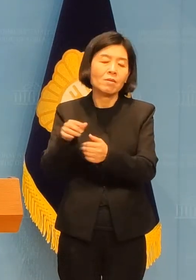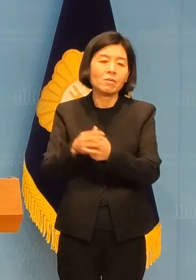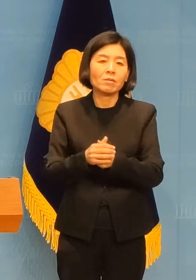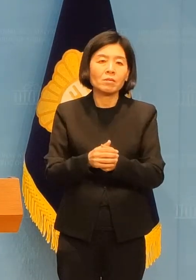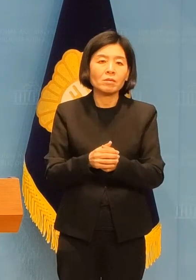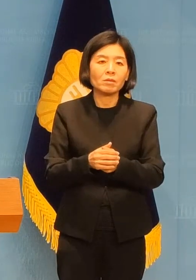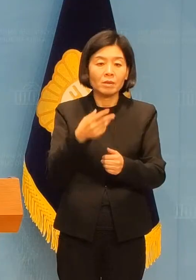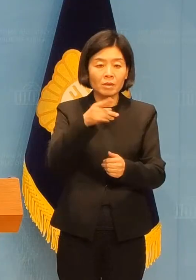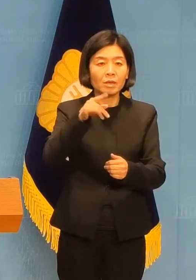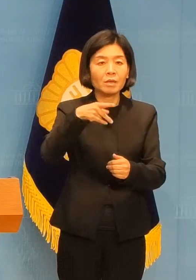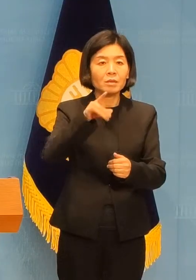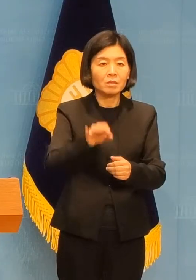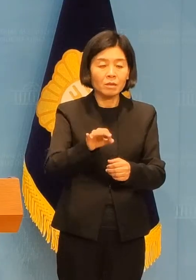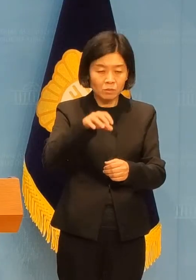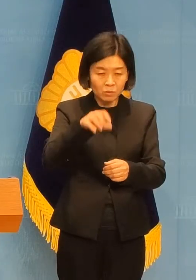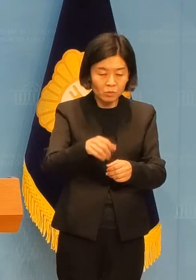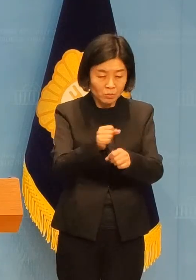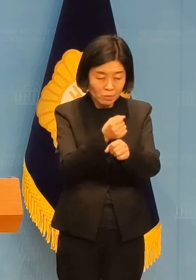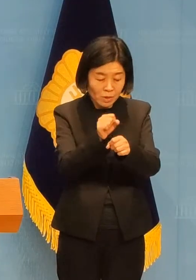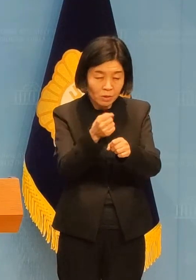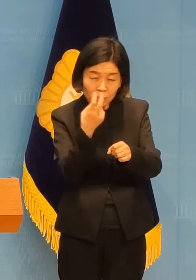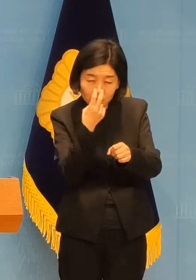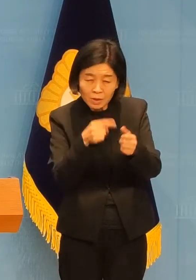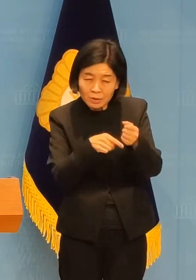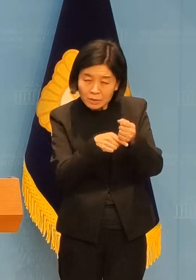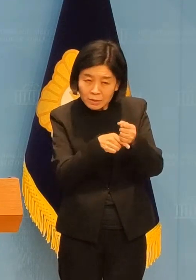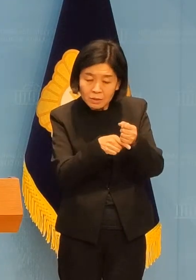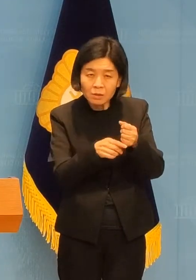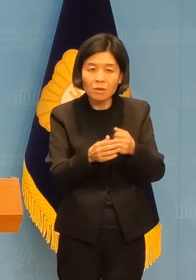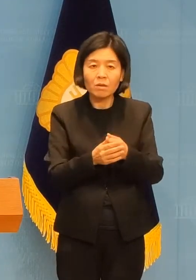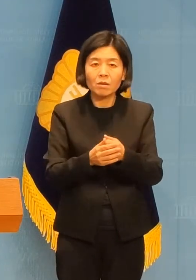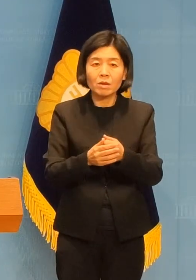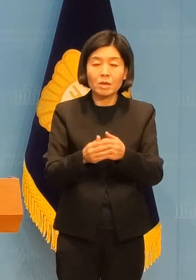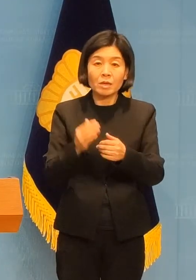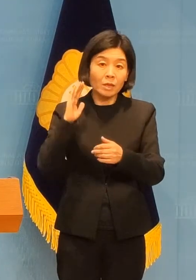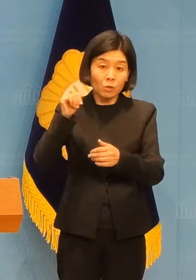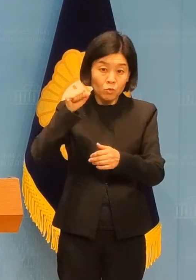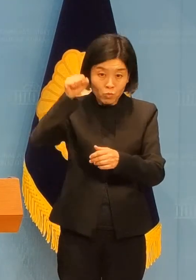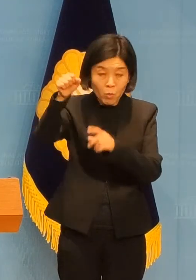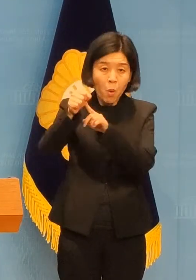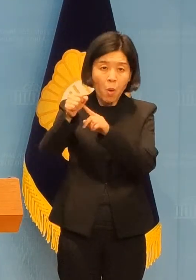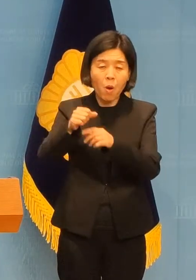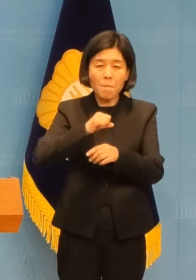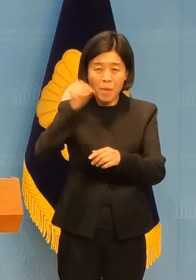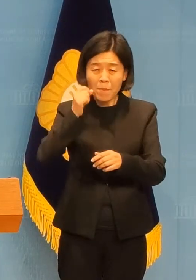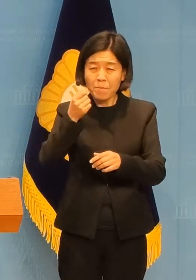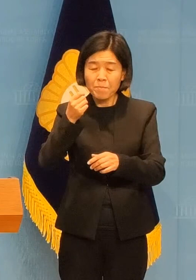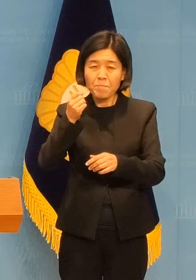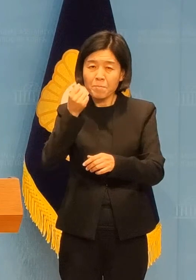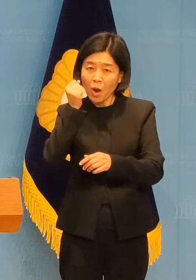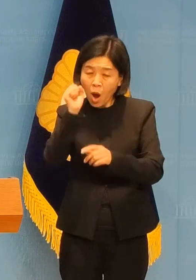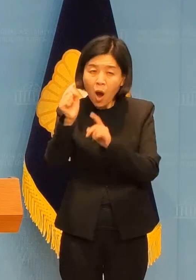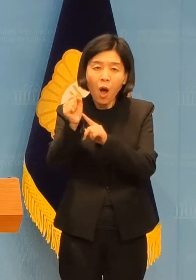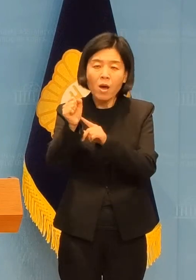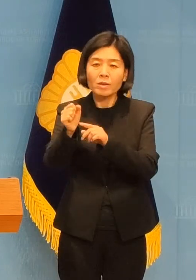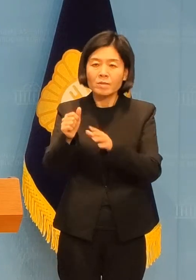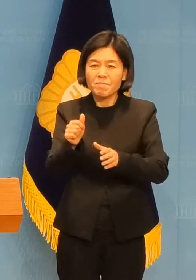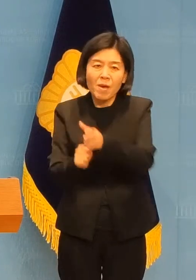수사와 기획 기소의 실체와 함께 유력 대통령 후보를 제거하려고 했던 정치 검찰의